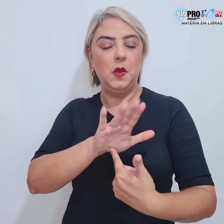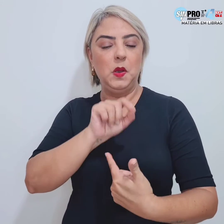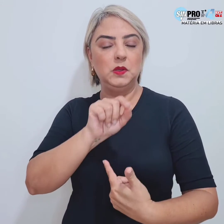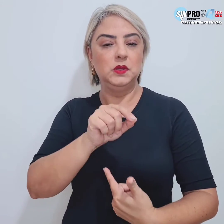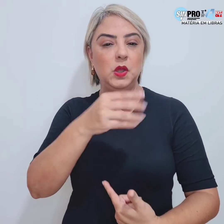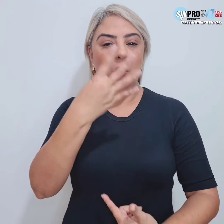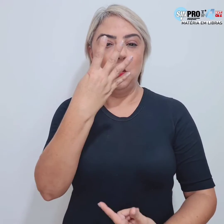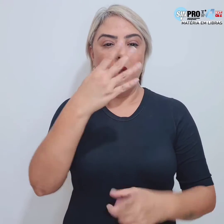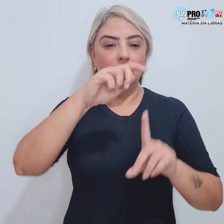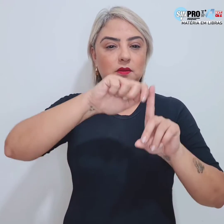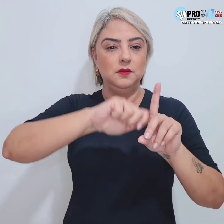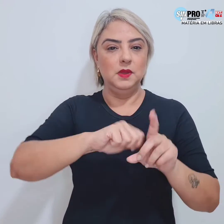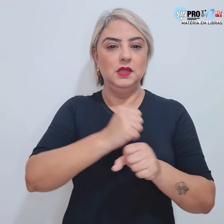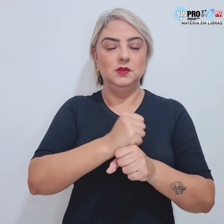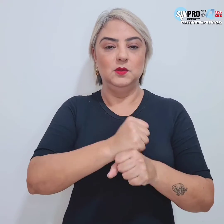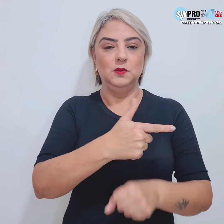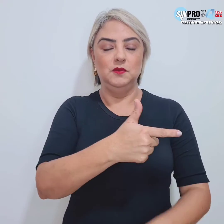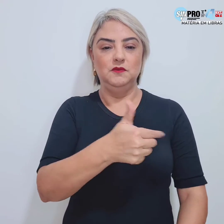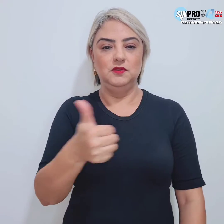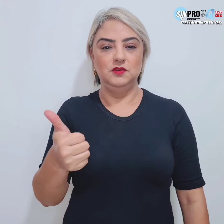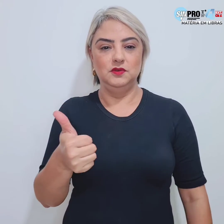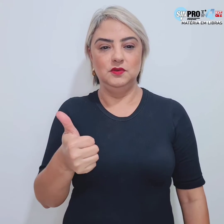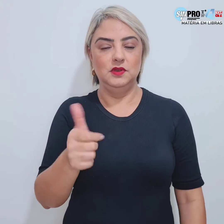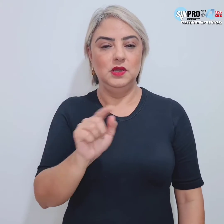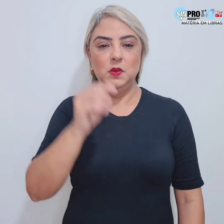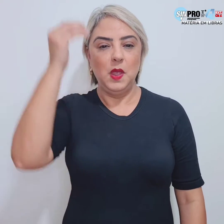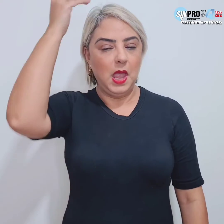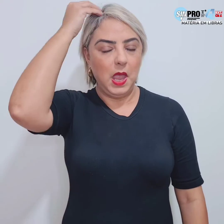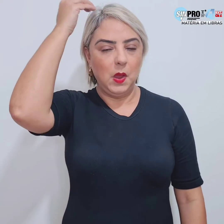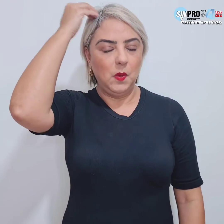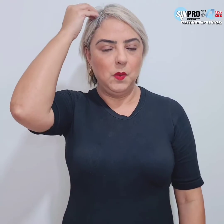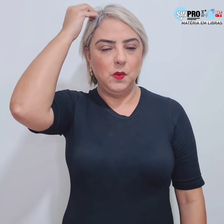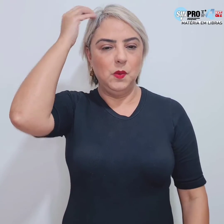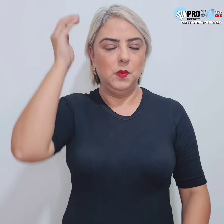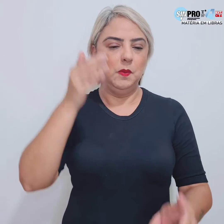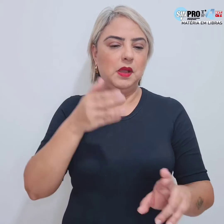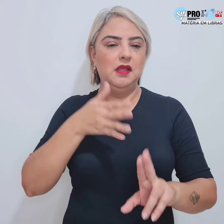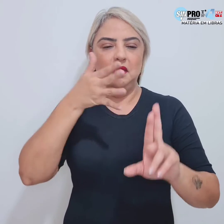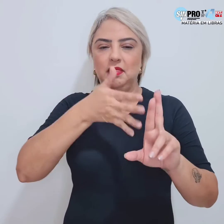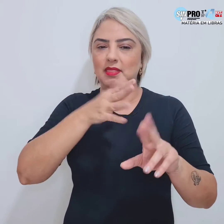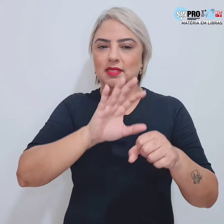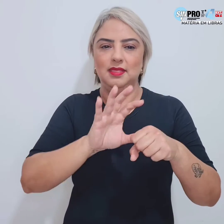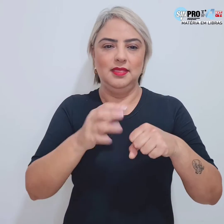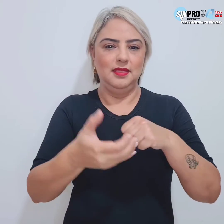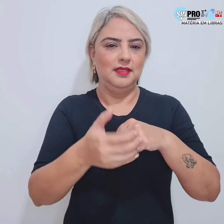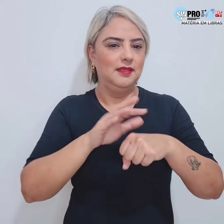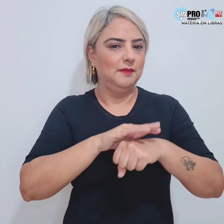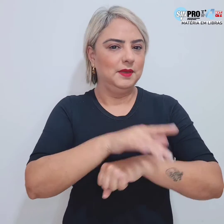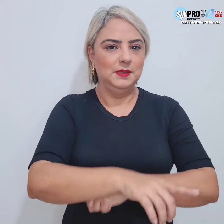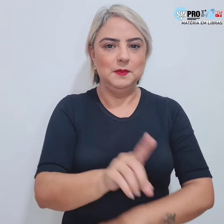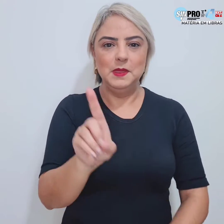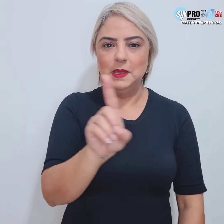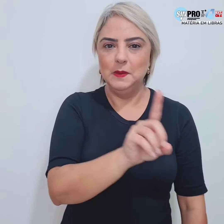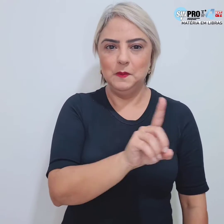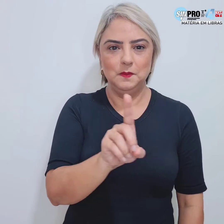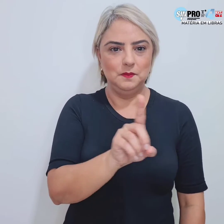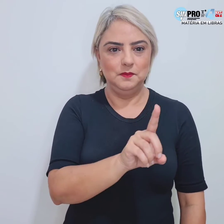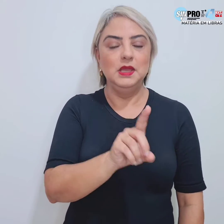quatro meses desse ano, não é culpa direta da pandemia do novo coronavírus, e sim